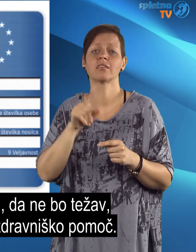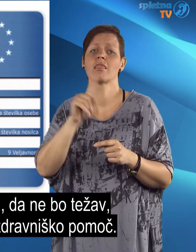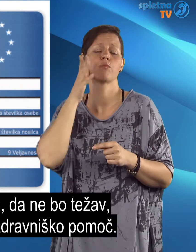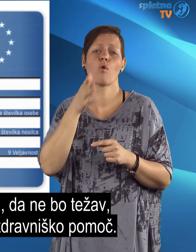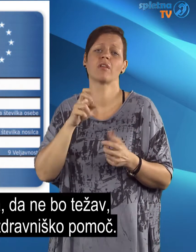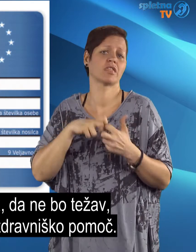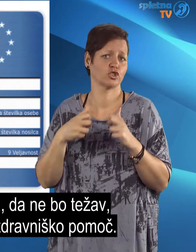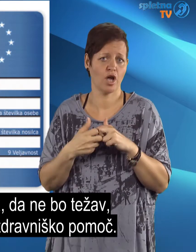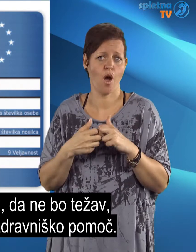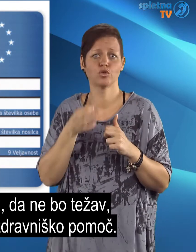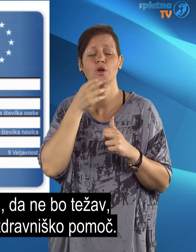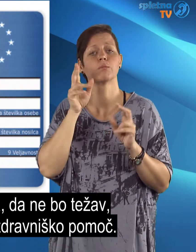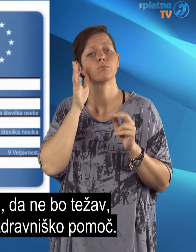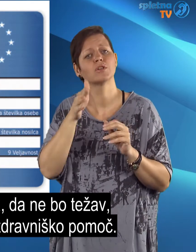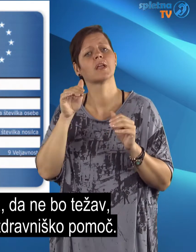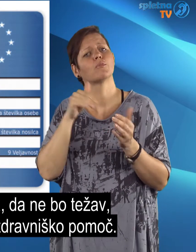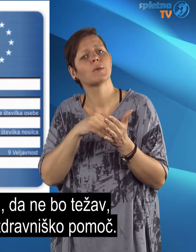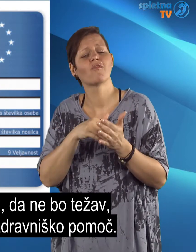pomoč.